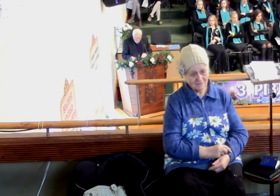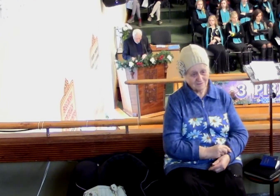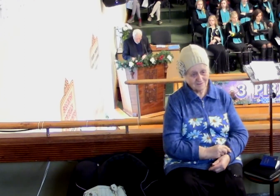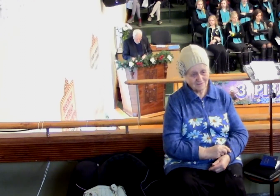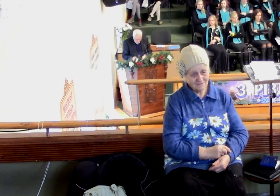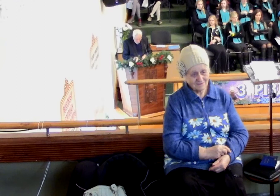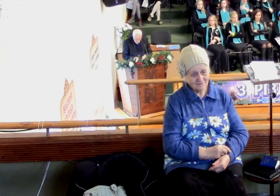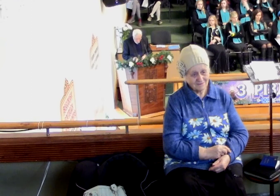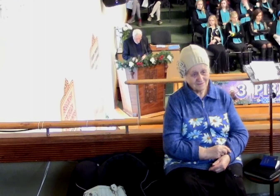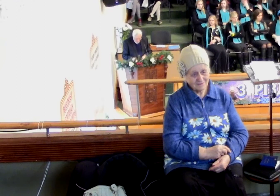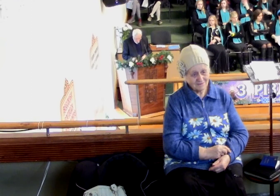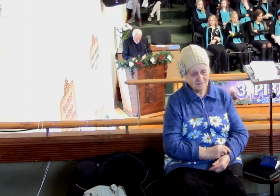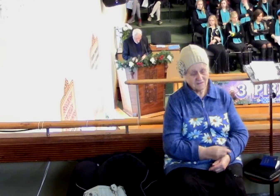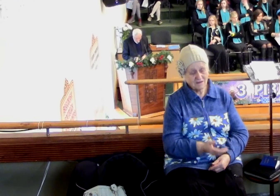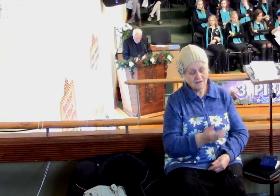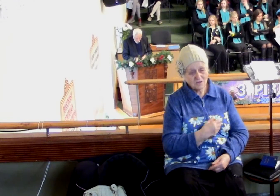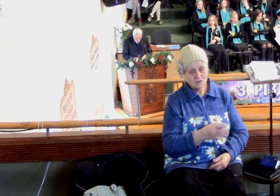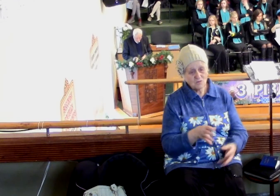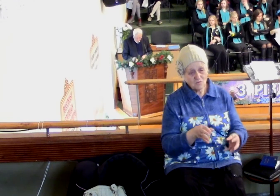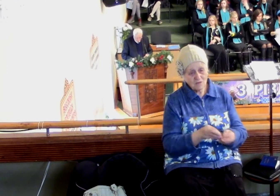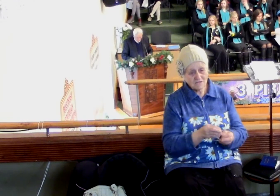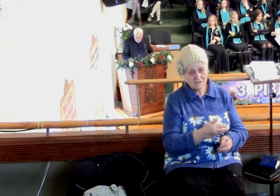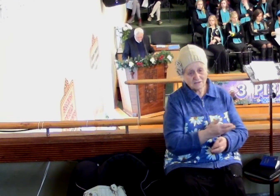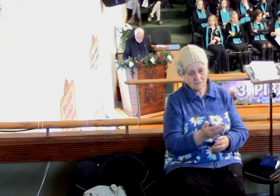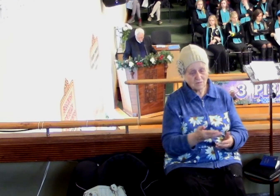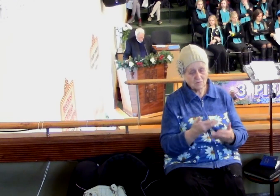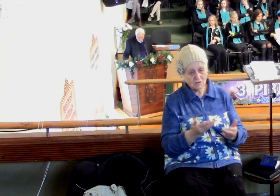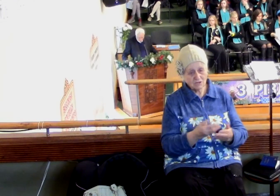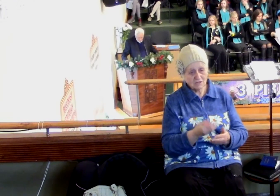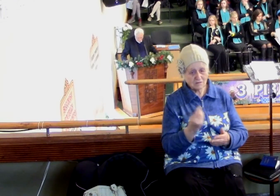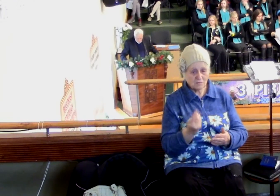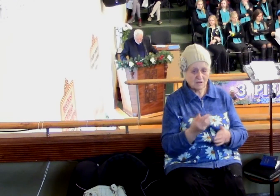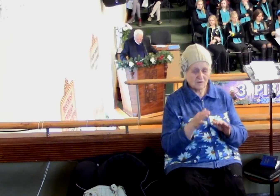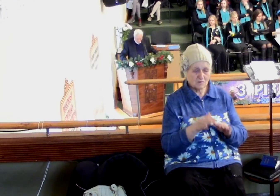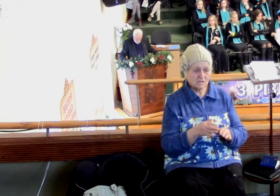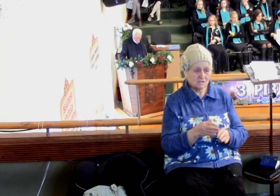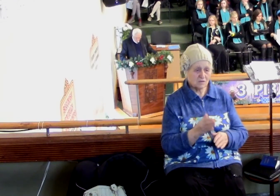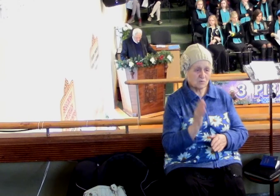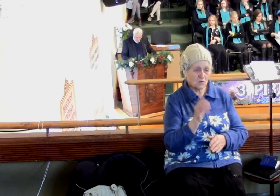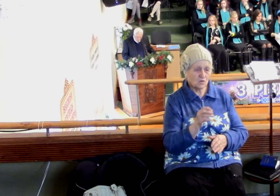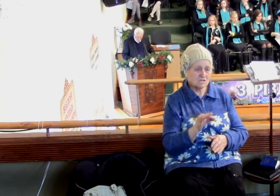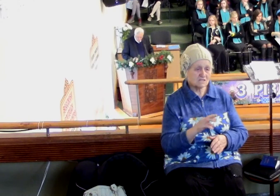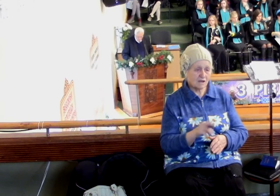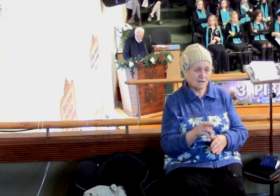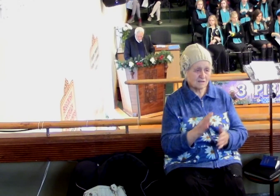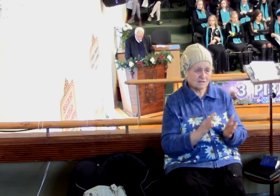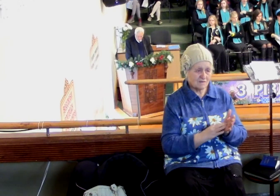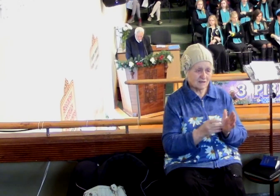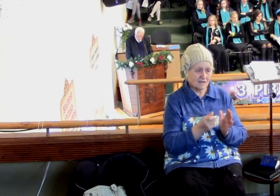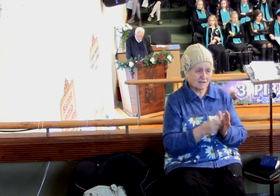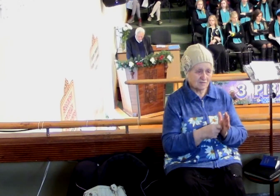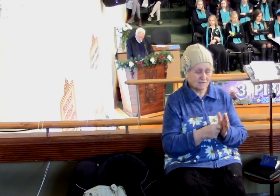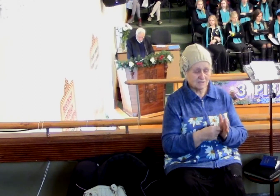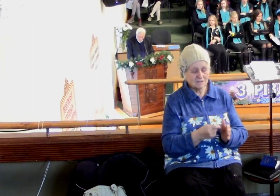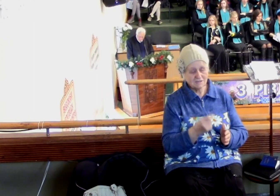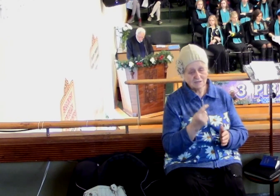Я прочитаю вместе с вами первое место, книга пророка Исаии, 9 глава,